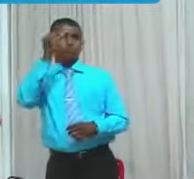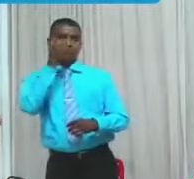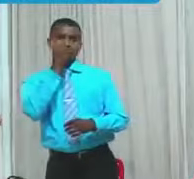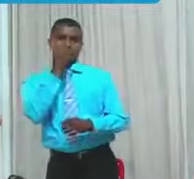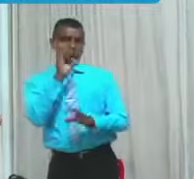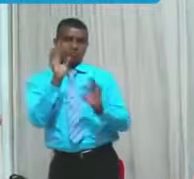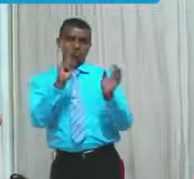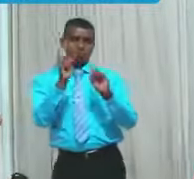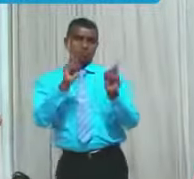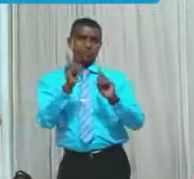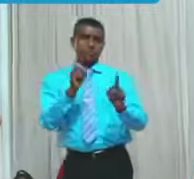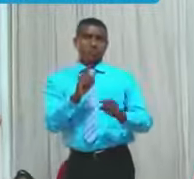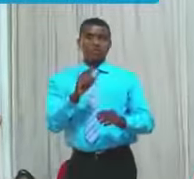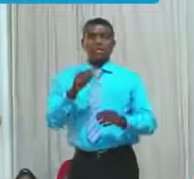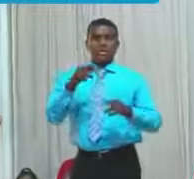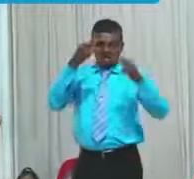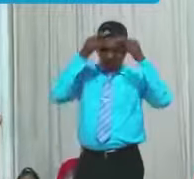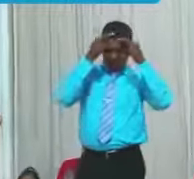Ok